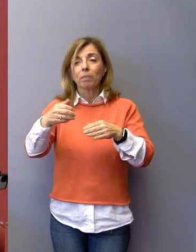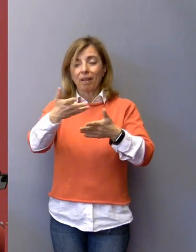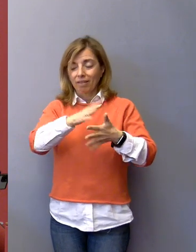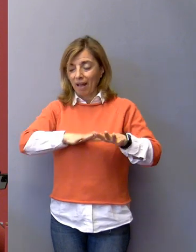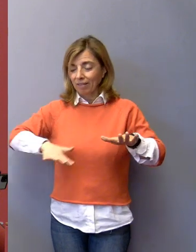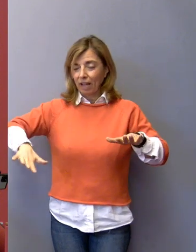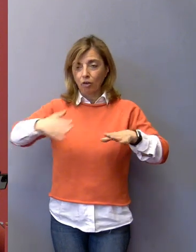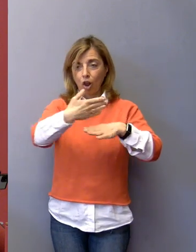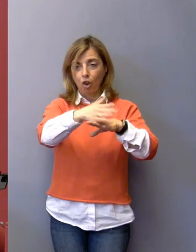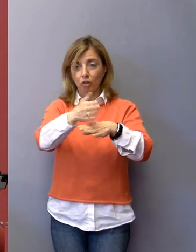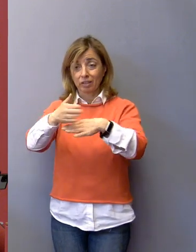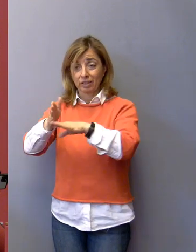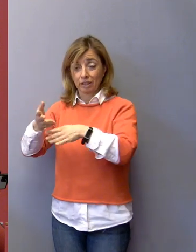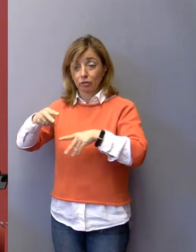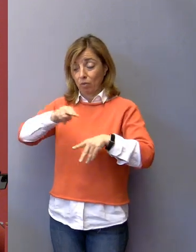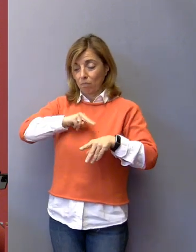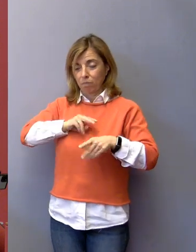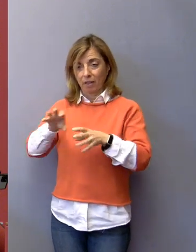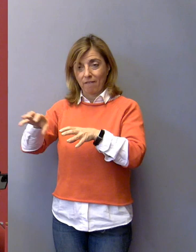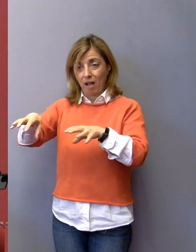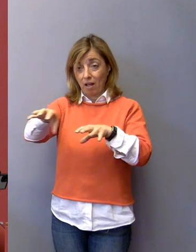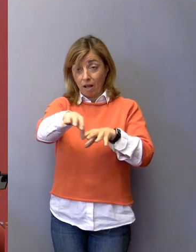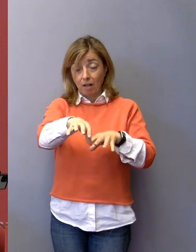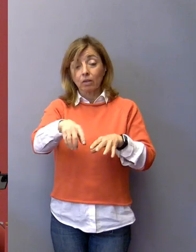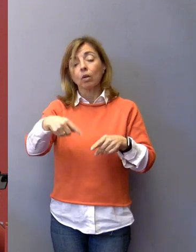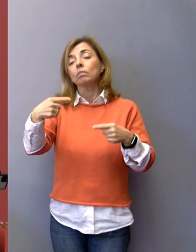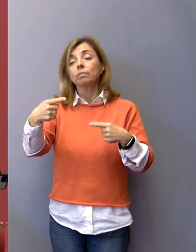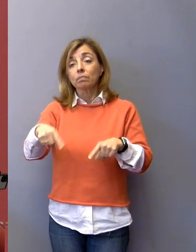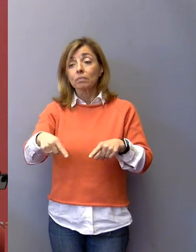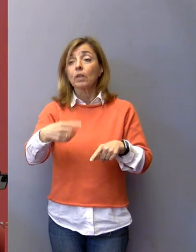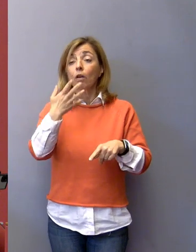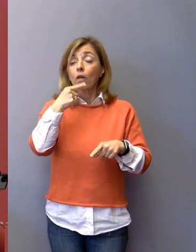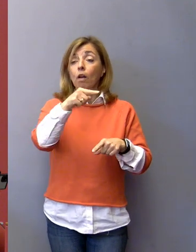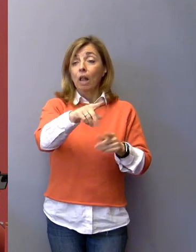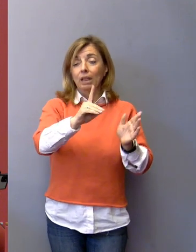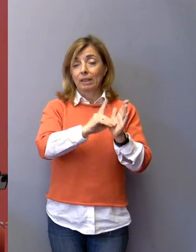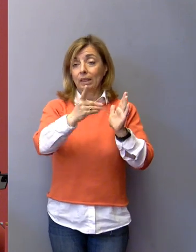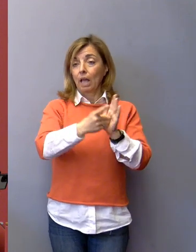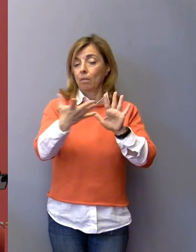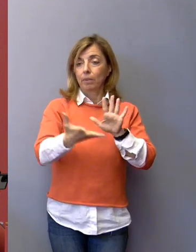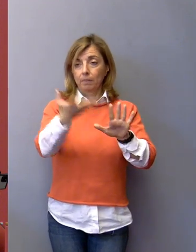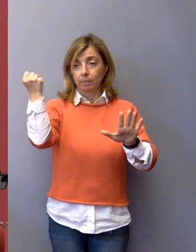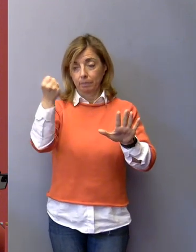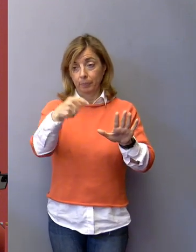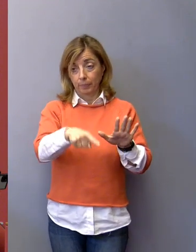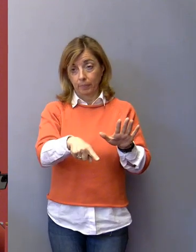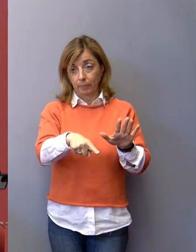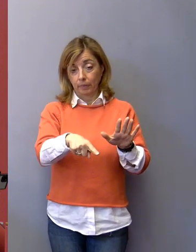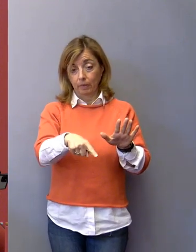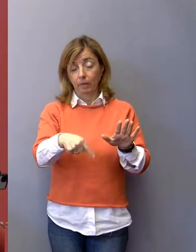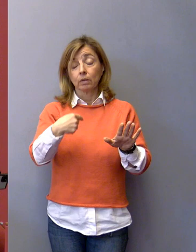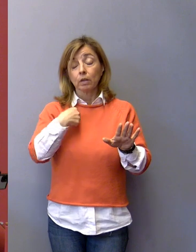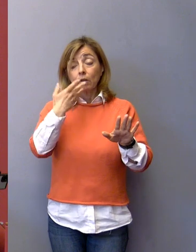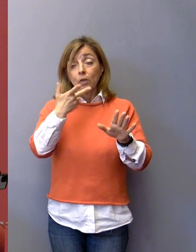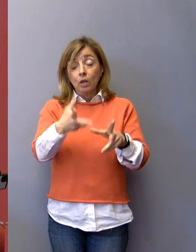vedere del privato e per questo valuteremo appunto l'impugnazione della stessa delibera lo voglio ripetere